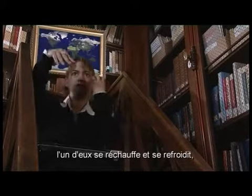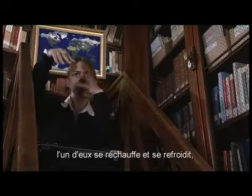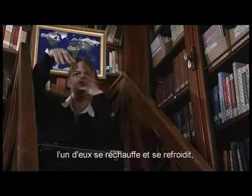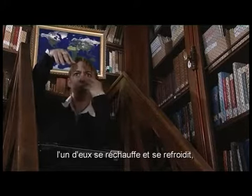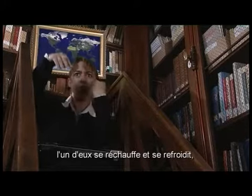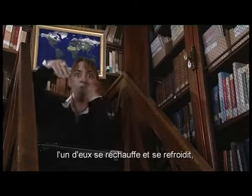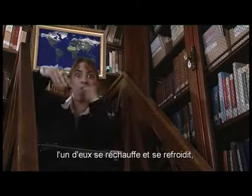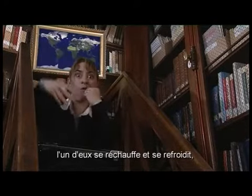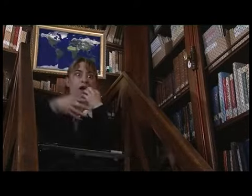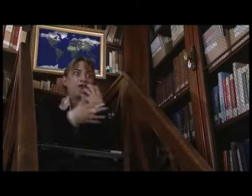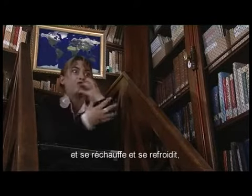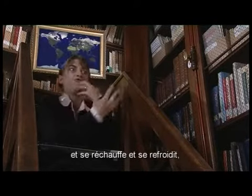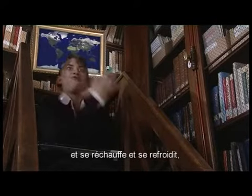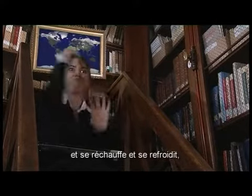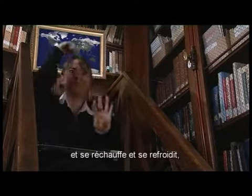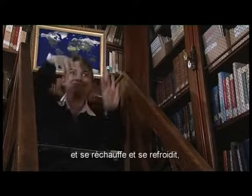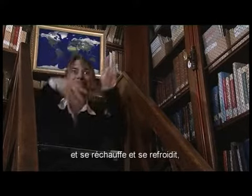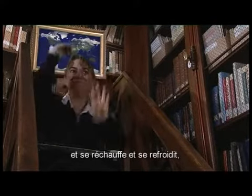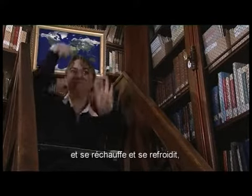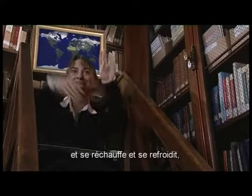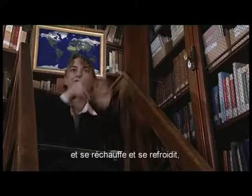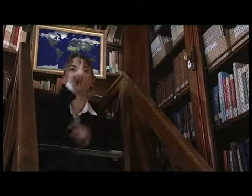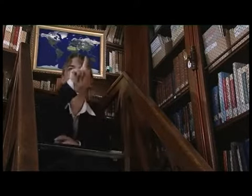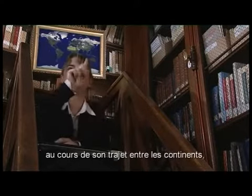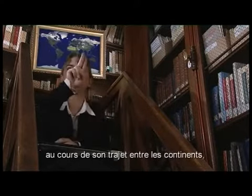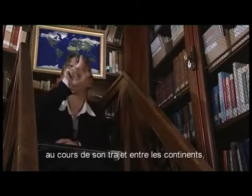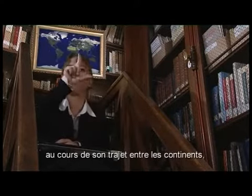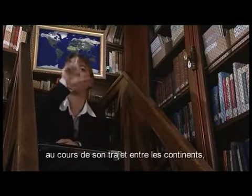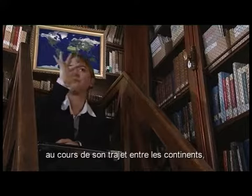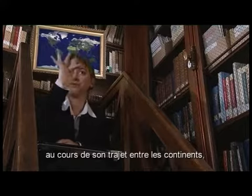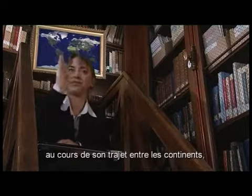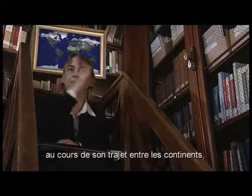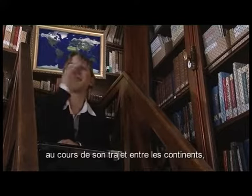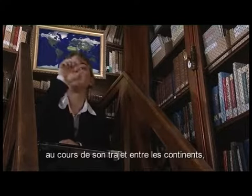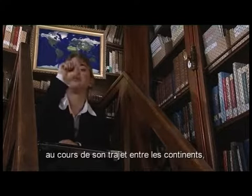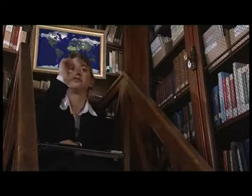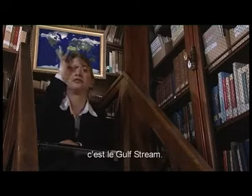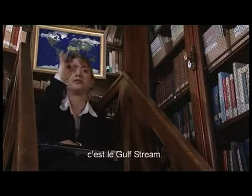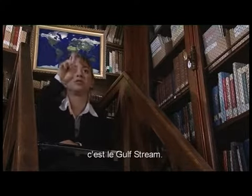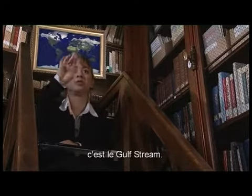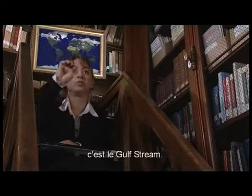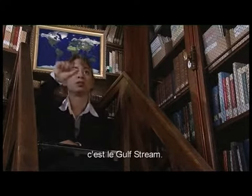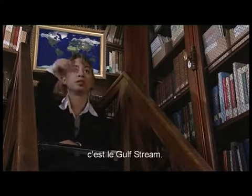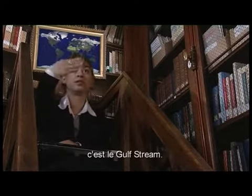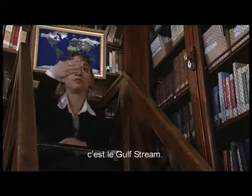et se refroidit, et se réchauffe et se refroidit au cours de son trajet dans les continents. C'est le Gulf